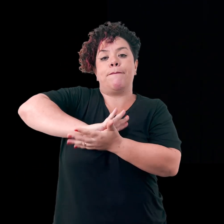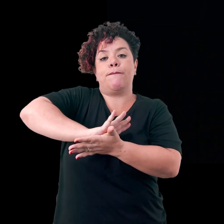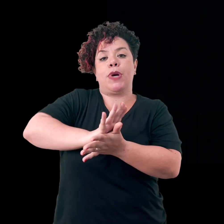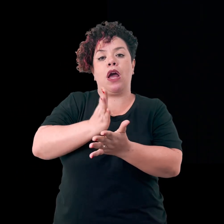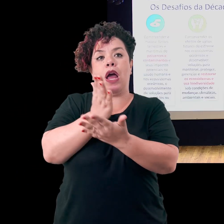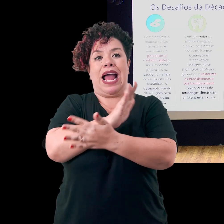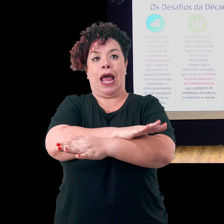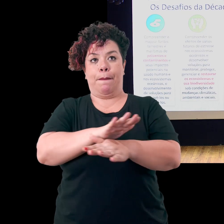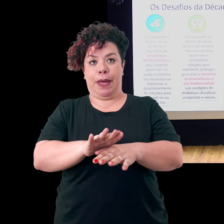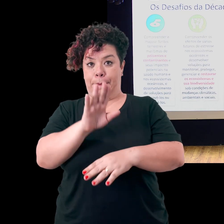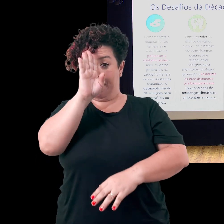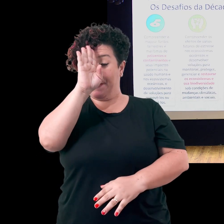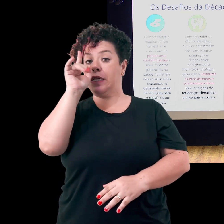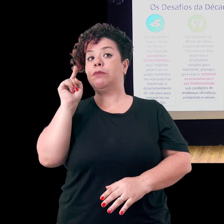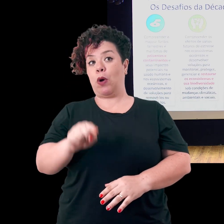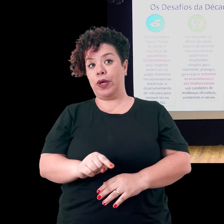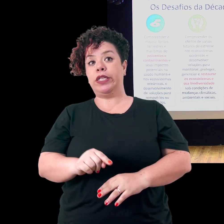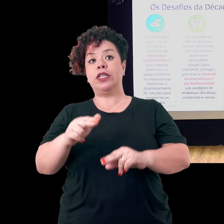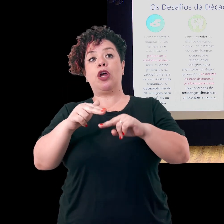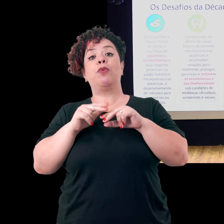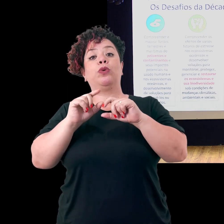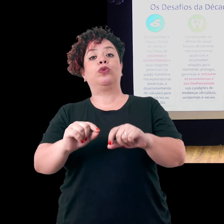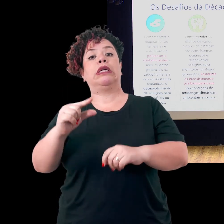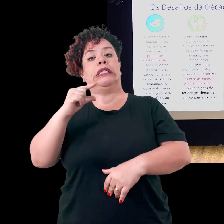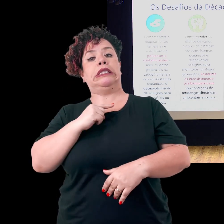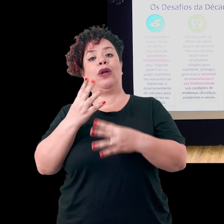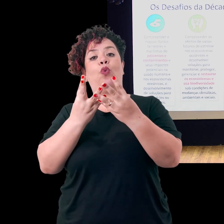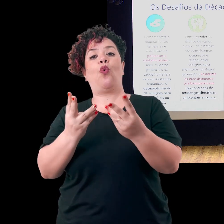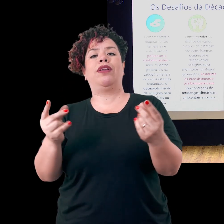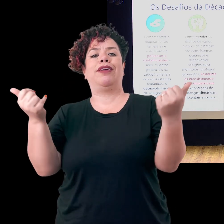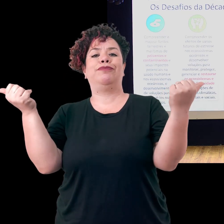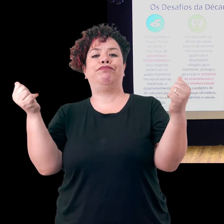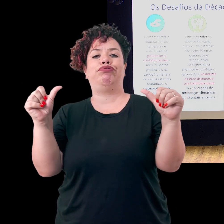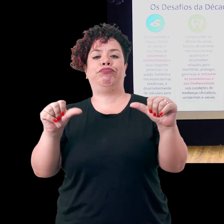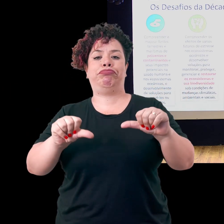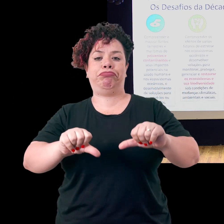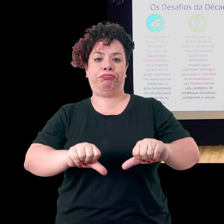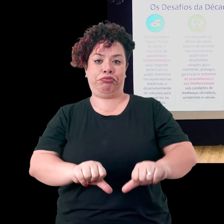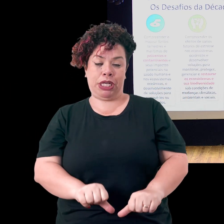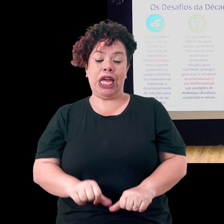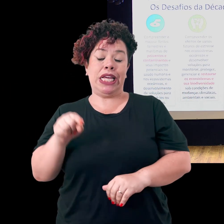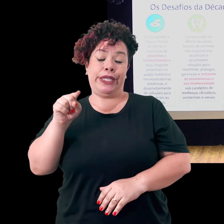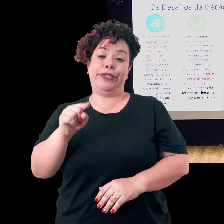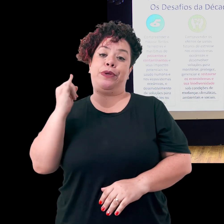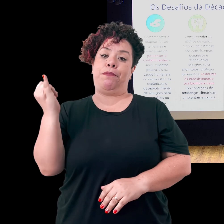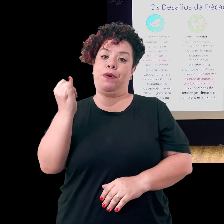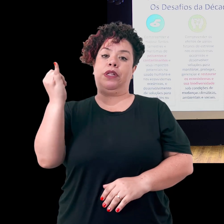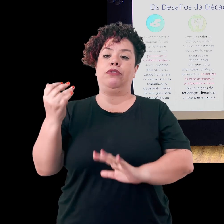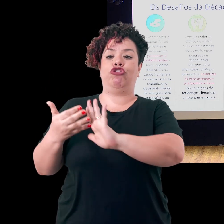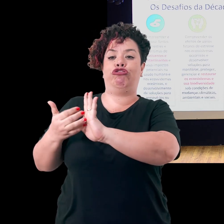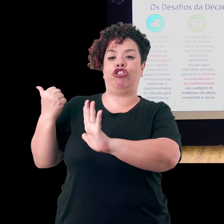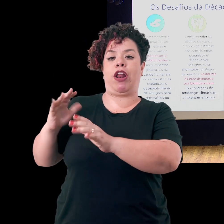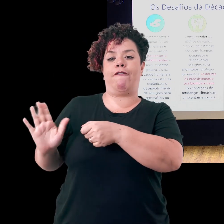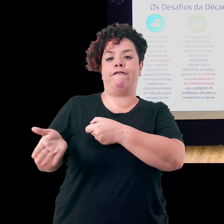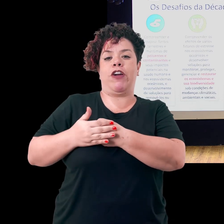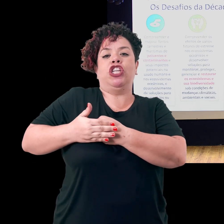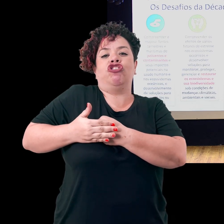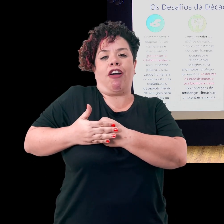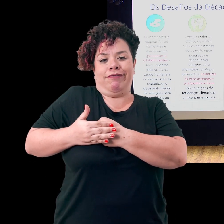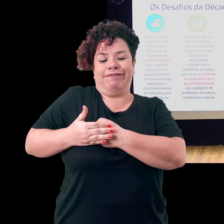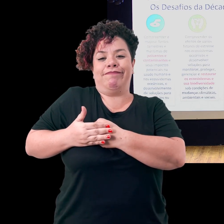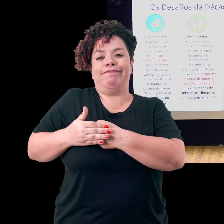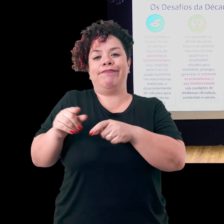Isso é fundamental, porque elas fazem com que a gente perca qualidade ambiental, né? Faz com que a gente perca